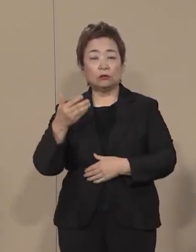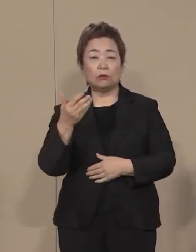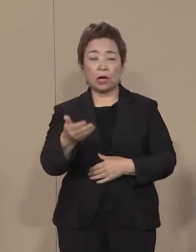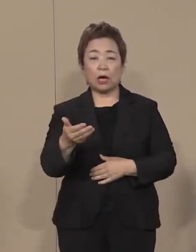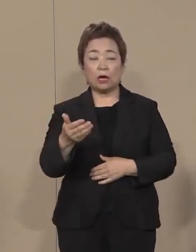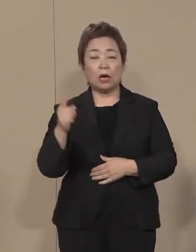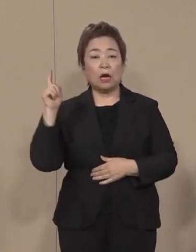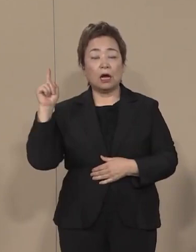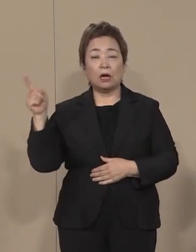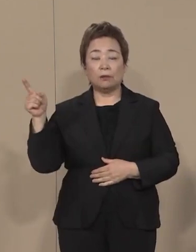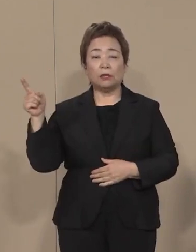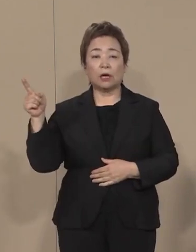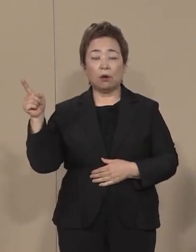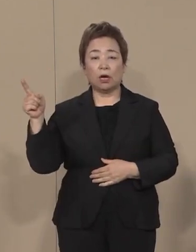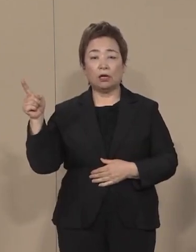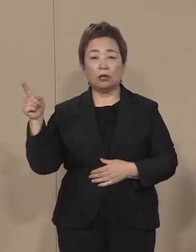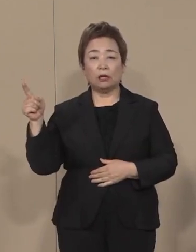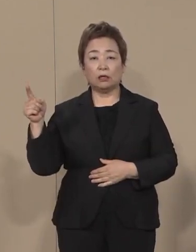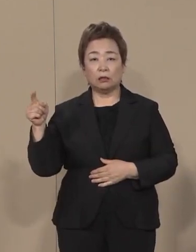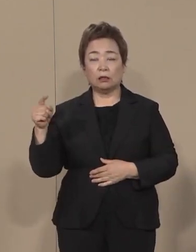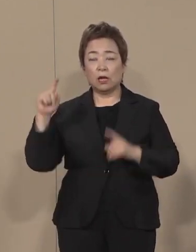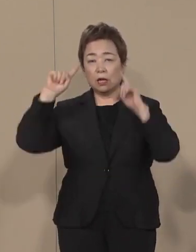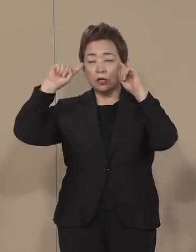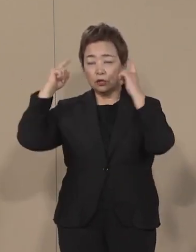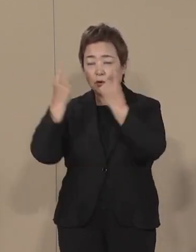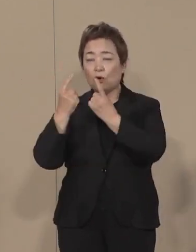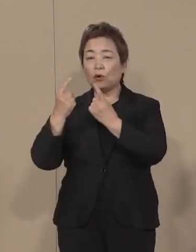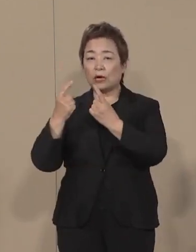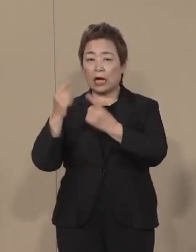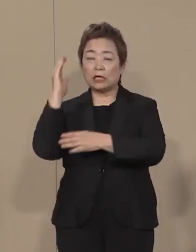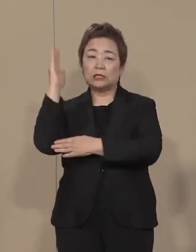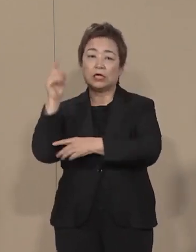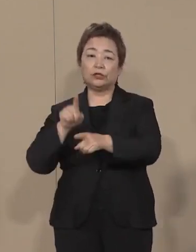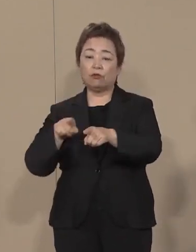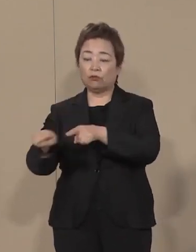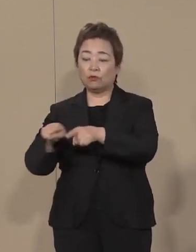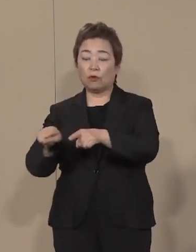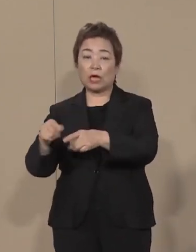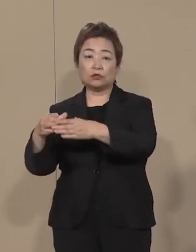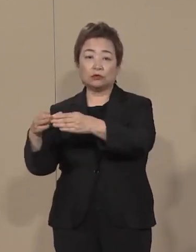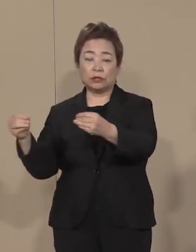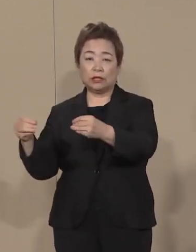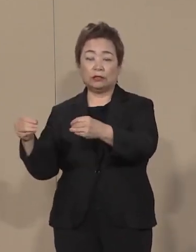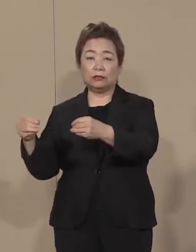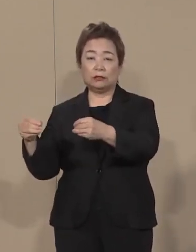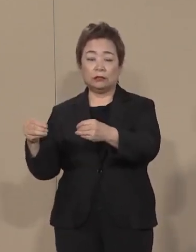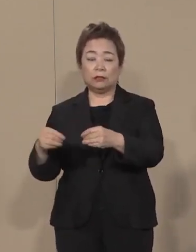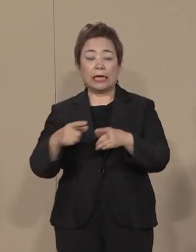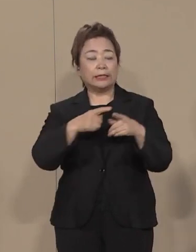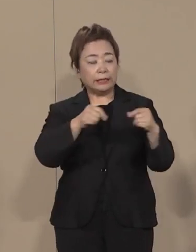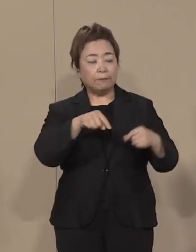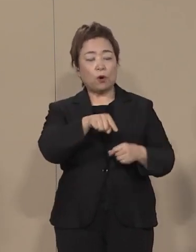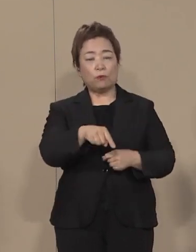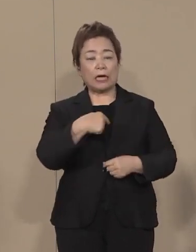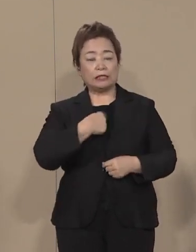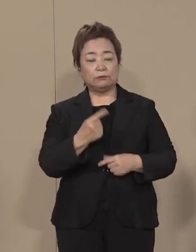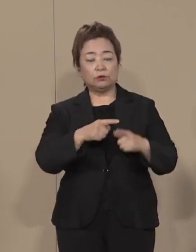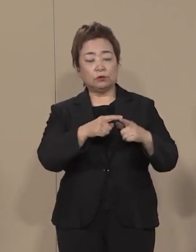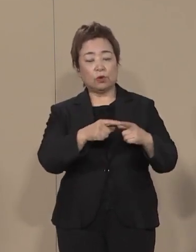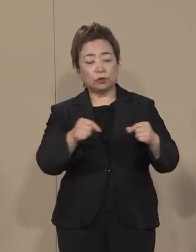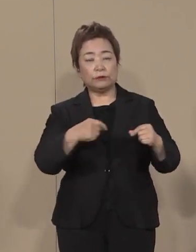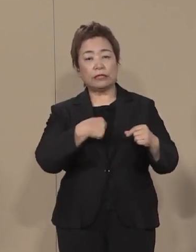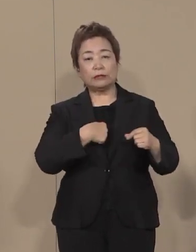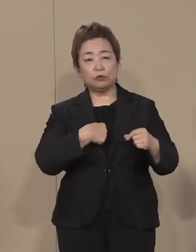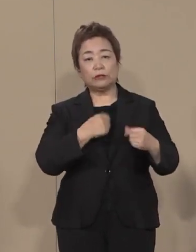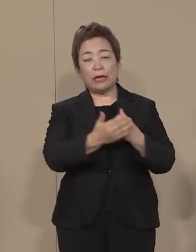アメリカは与論な政治を動かす国であり日本は自分たちの国は自分たちで守る